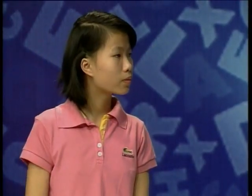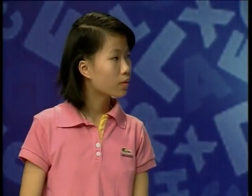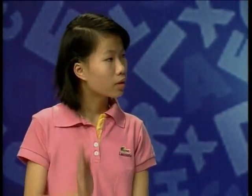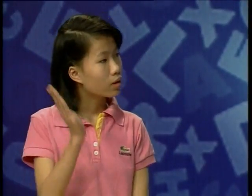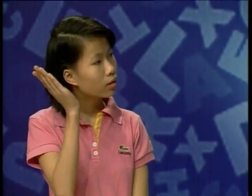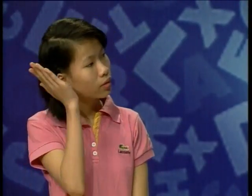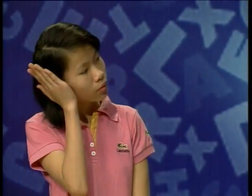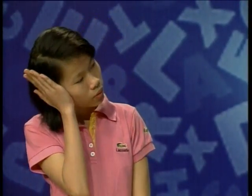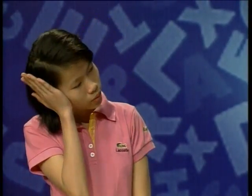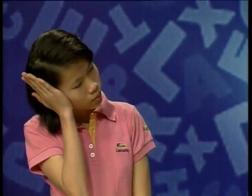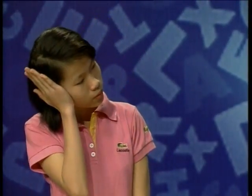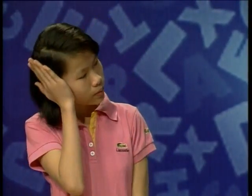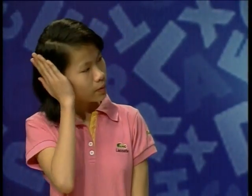Bạn đang thực hành lại cho chúng ta xem ký hiệu ngủ